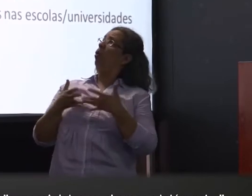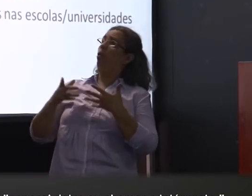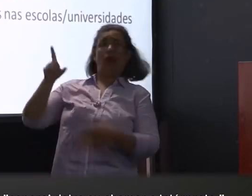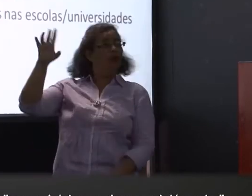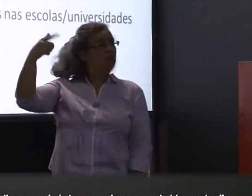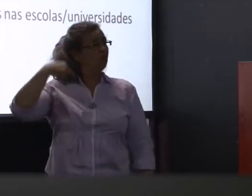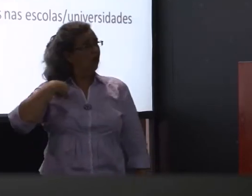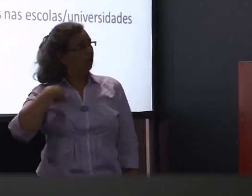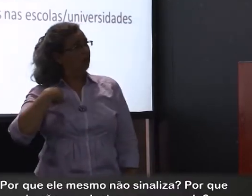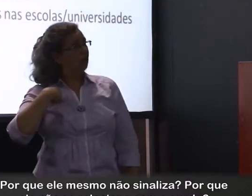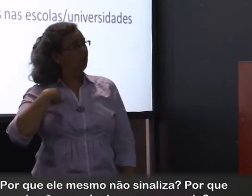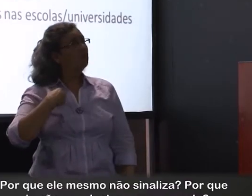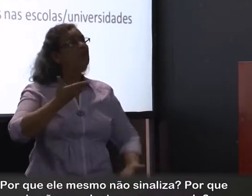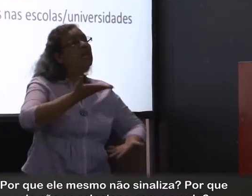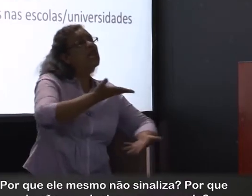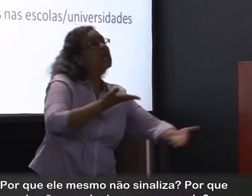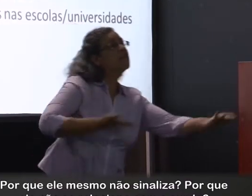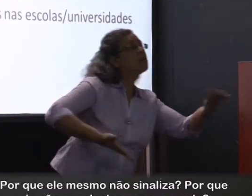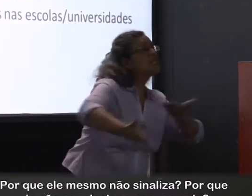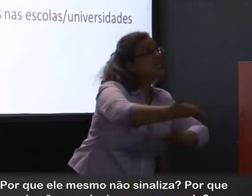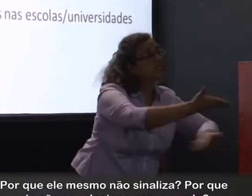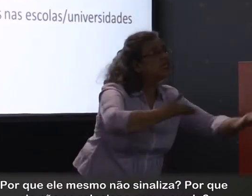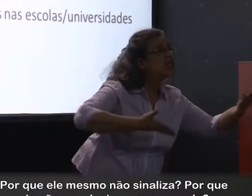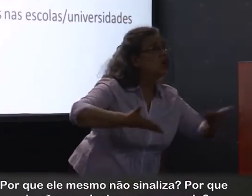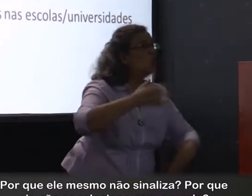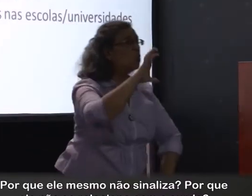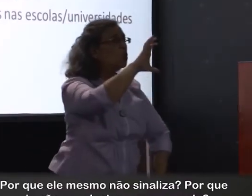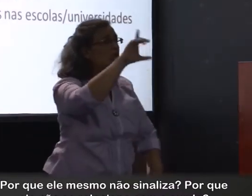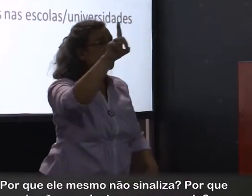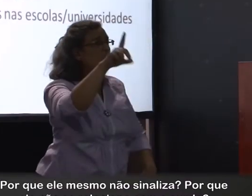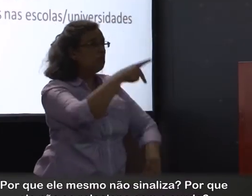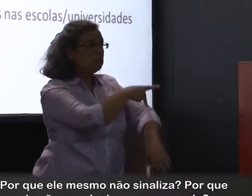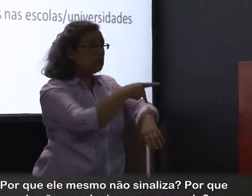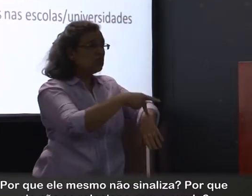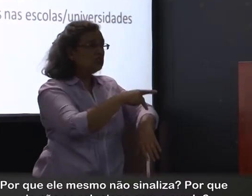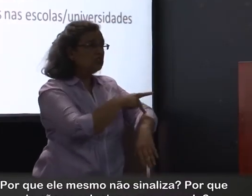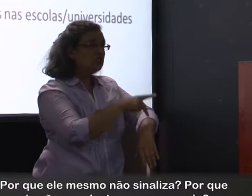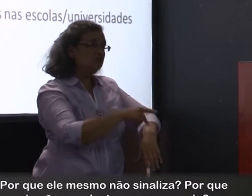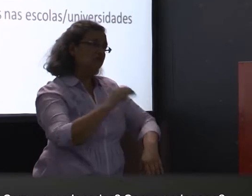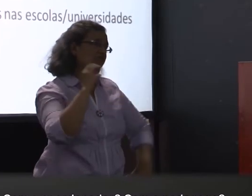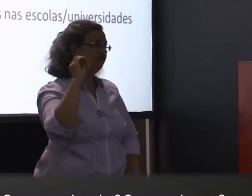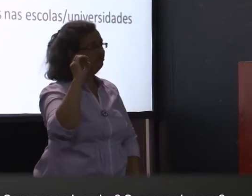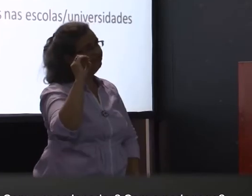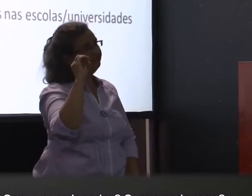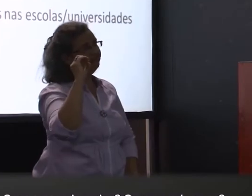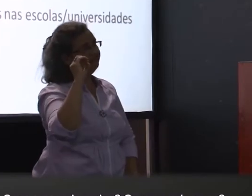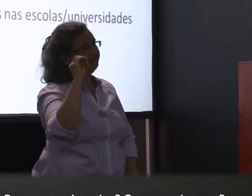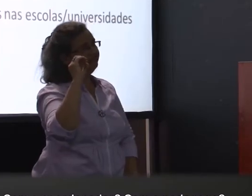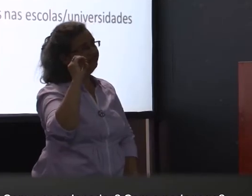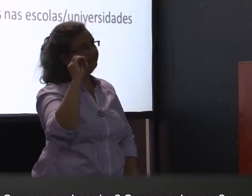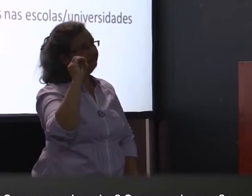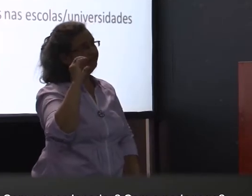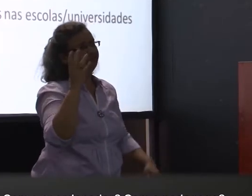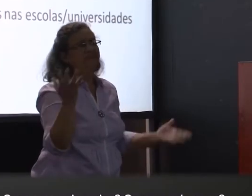intérprete. Por que ele mesmo não sinaliza? Por que ele não se relaciona com o surdo, o coordenador, com o